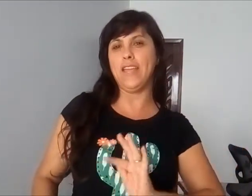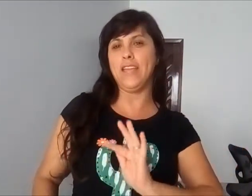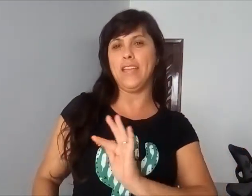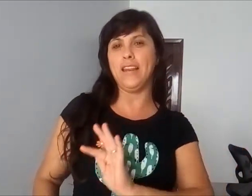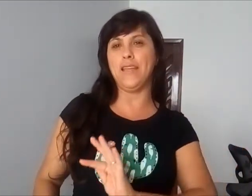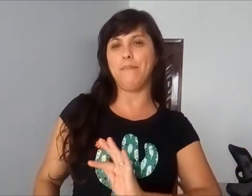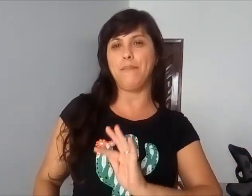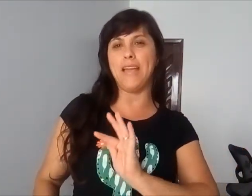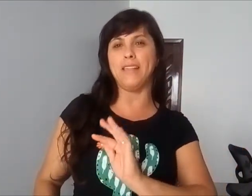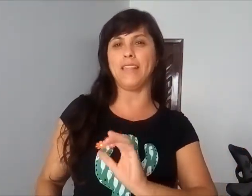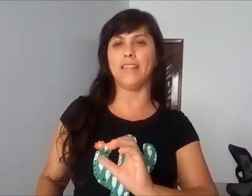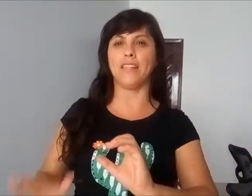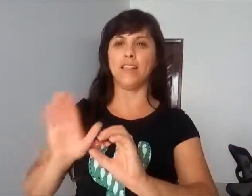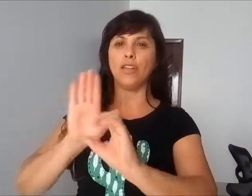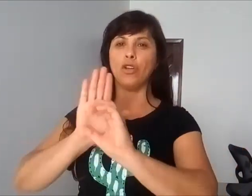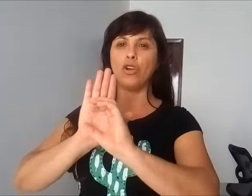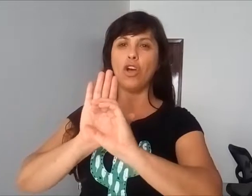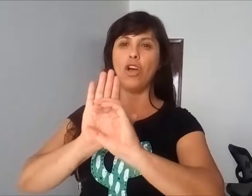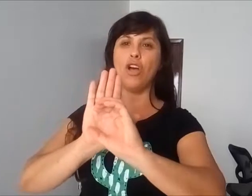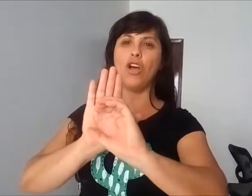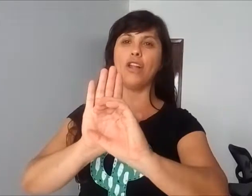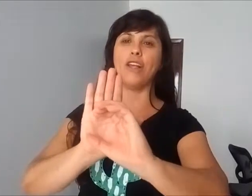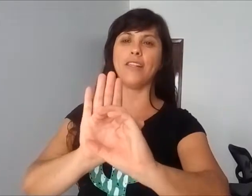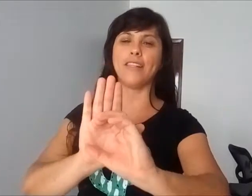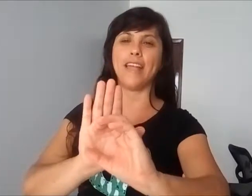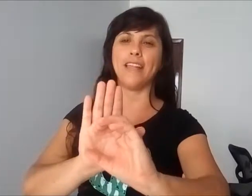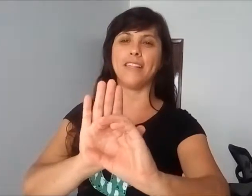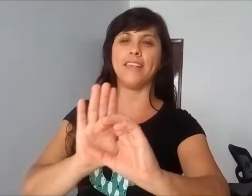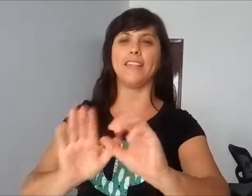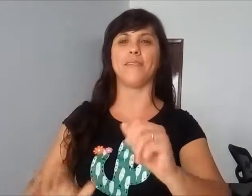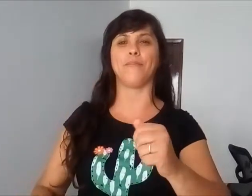filipenses cruz em